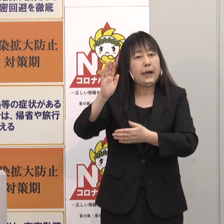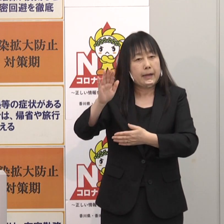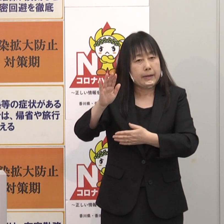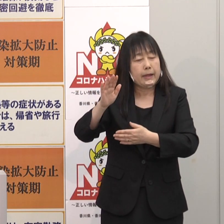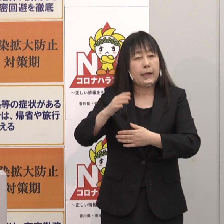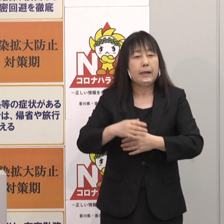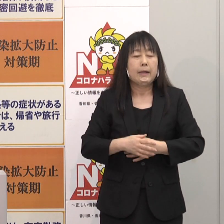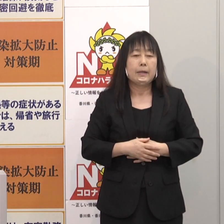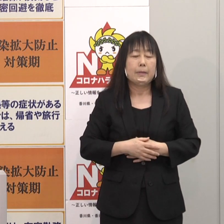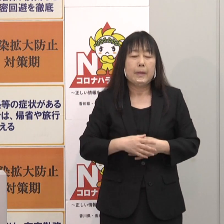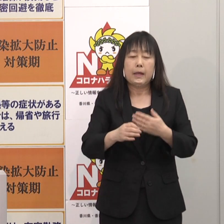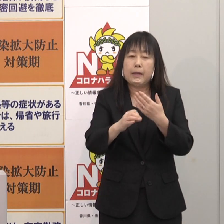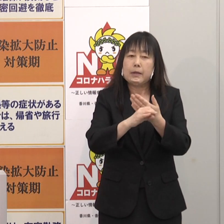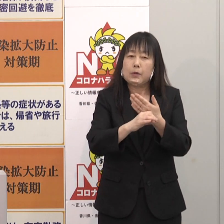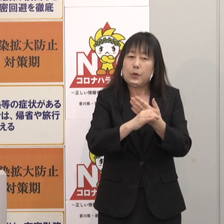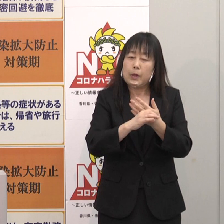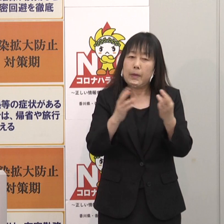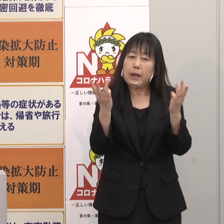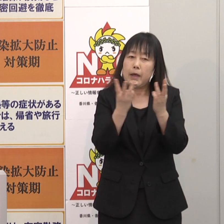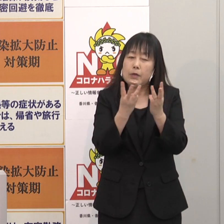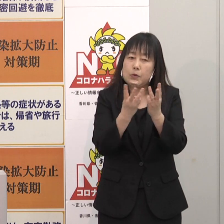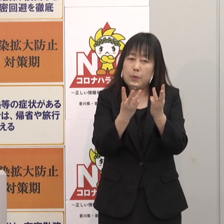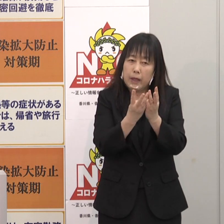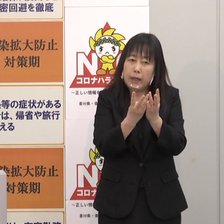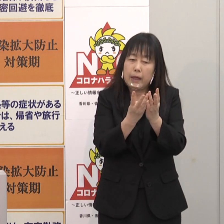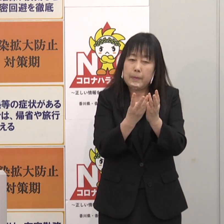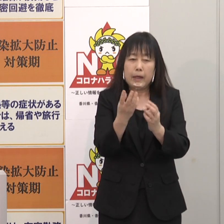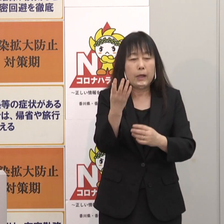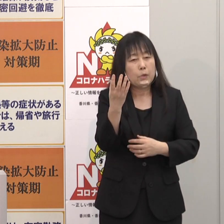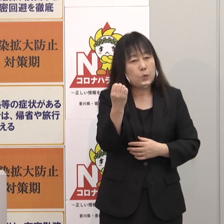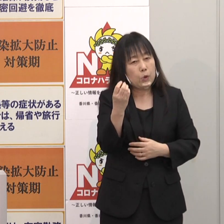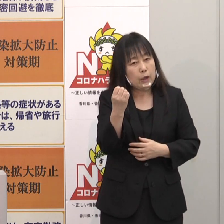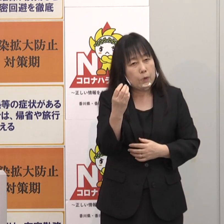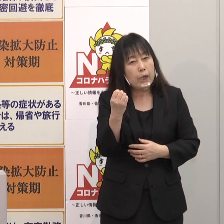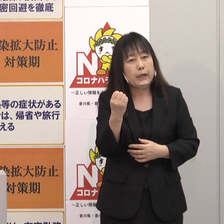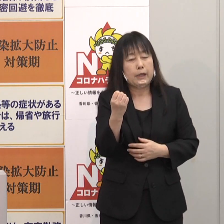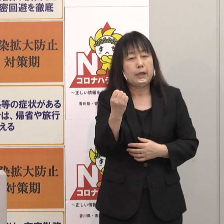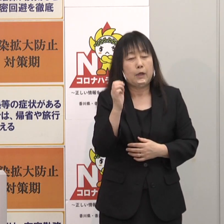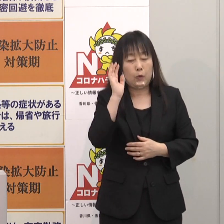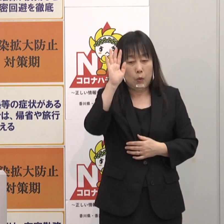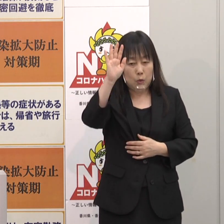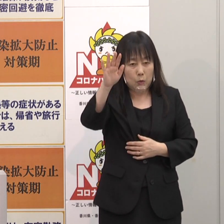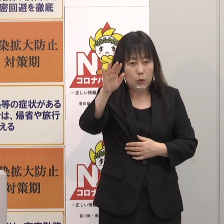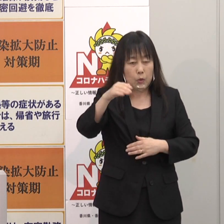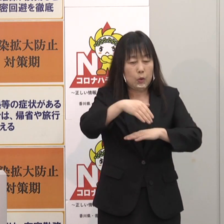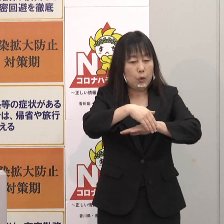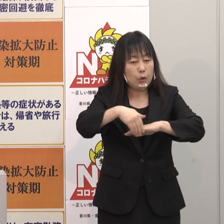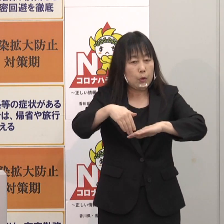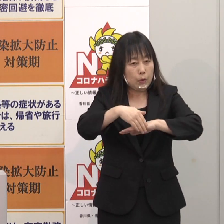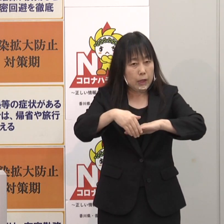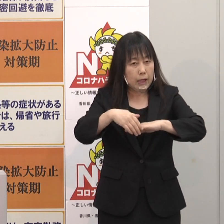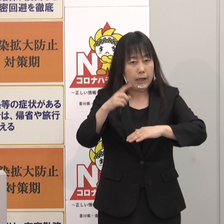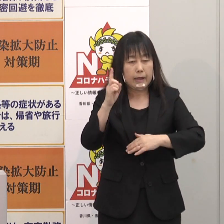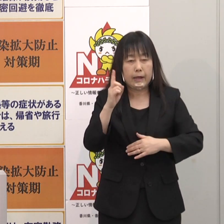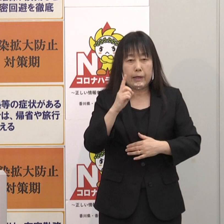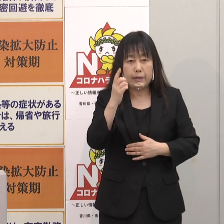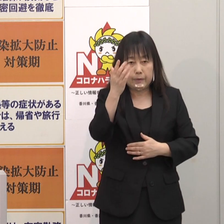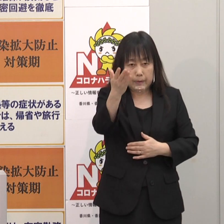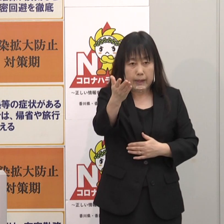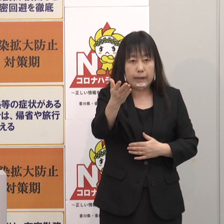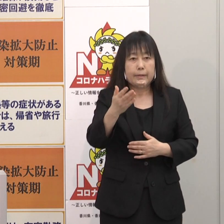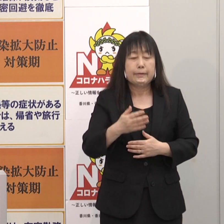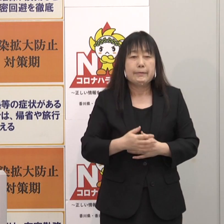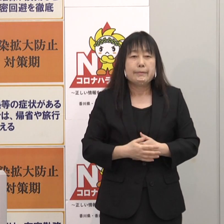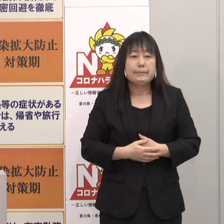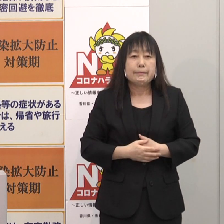1万とかそういうのではなくて、こういう何百ぐらいの感じでこれから入ってくるかな見通しなのでしょうか。